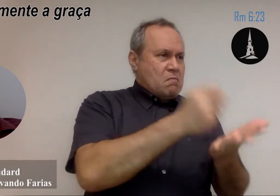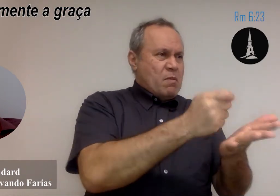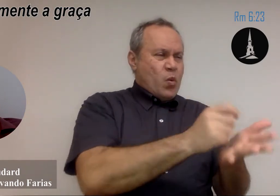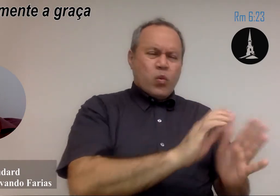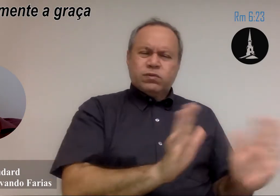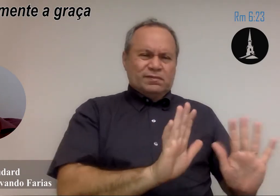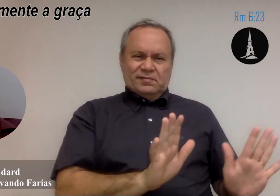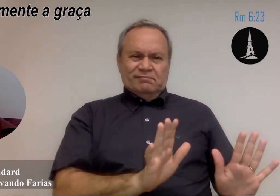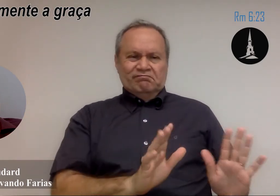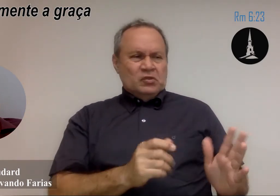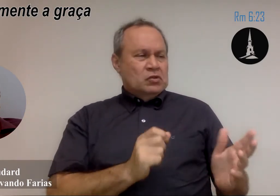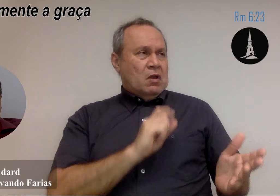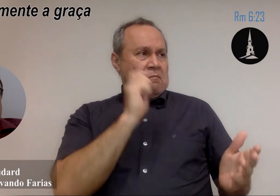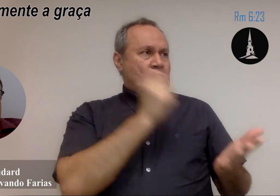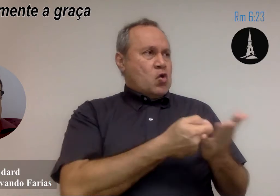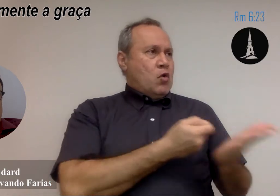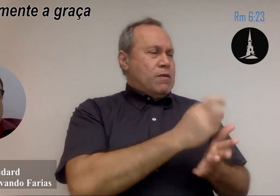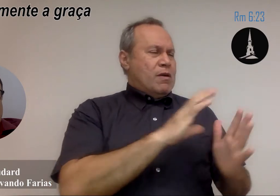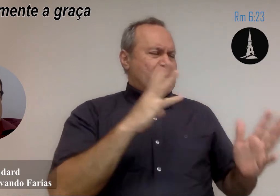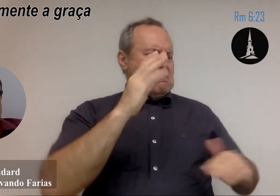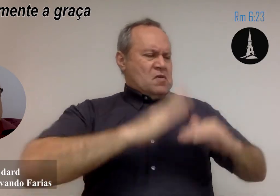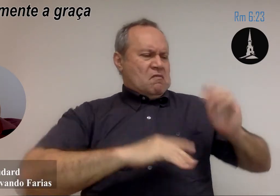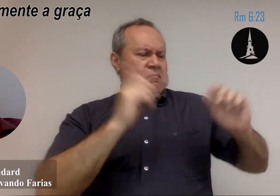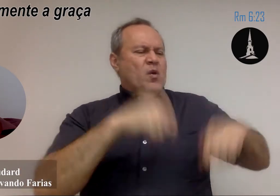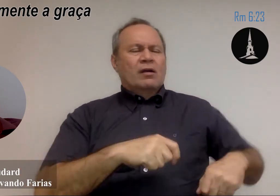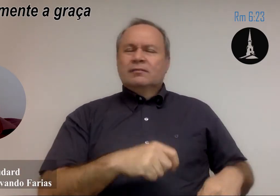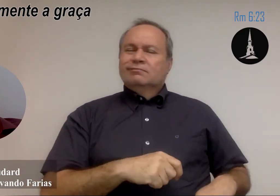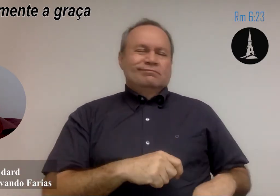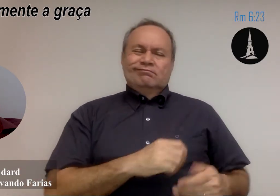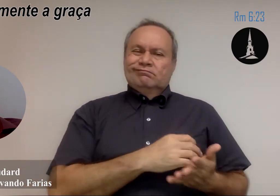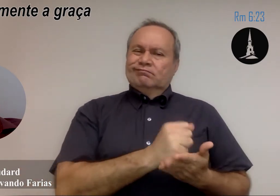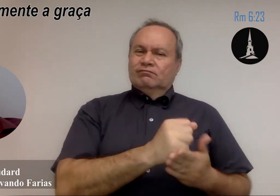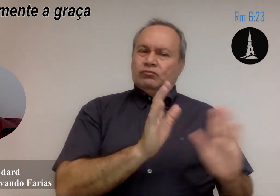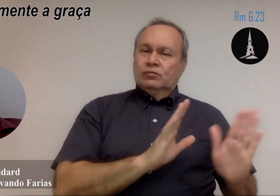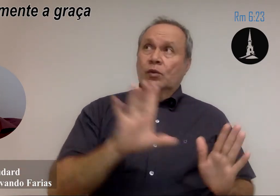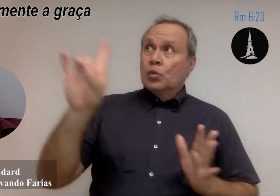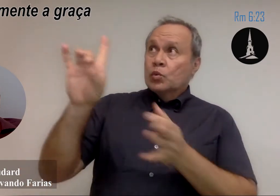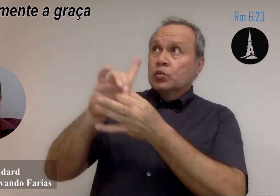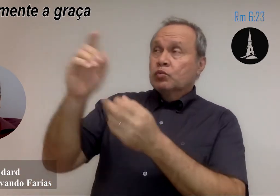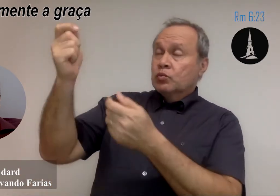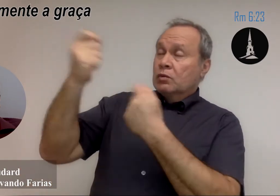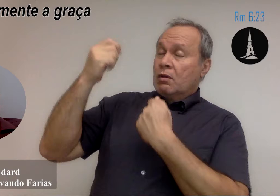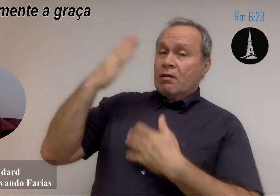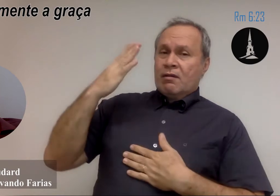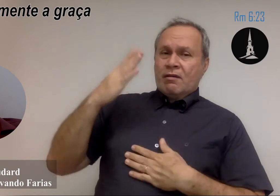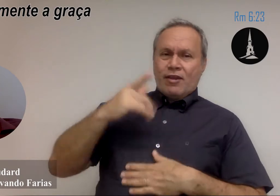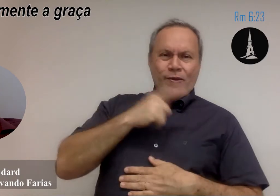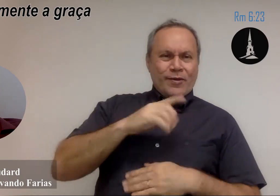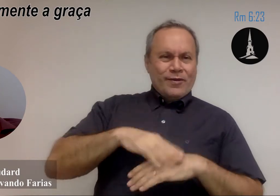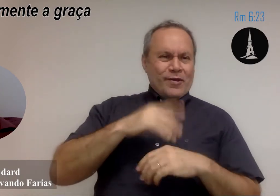si mesmo, para que ninguém se glorie na sua capacidade humana e possa dizer, eu